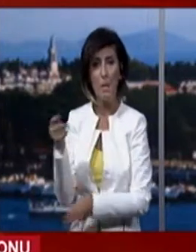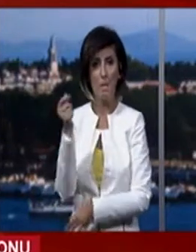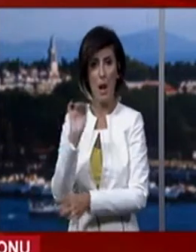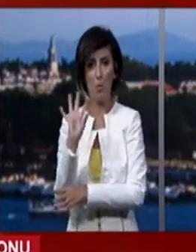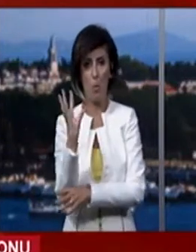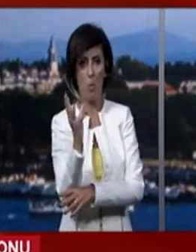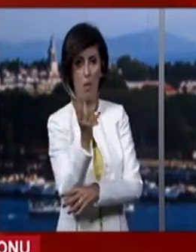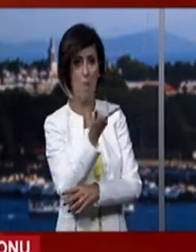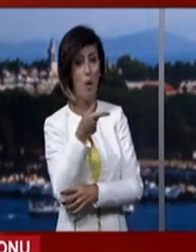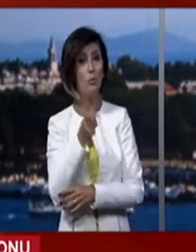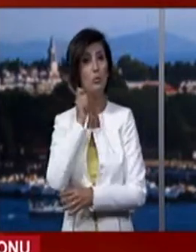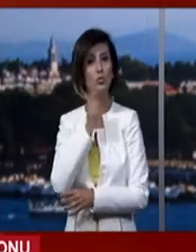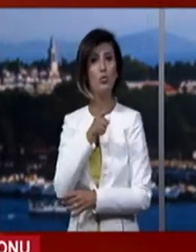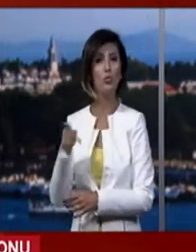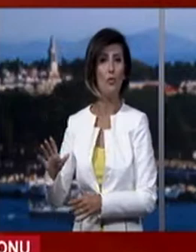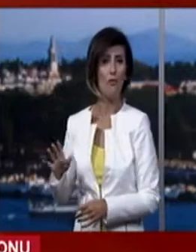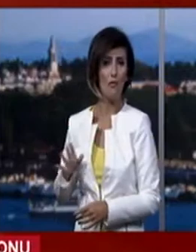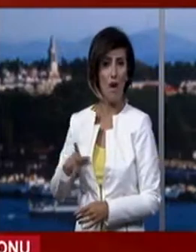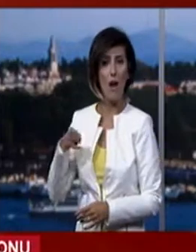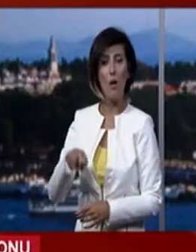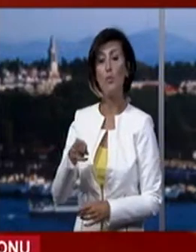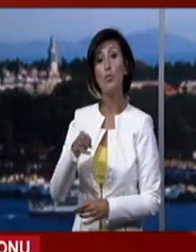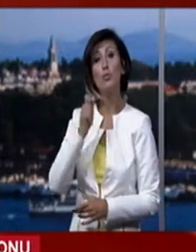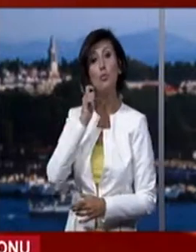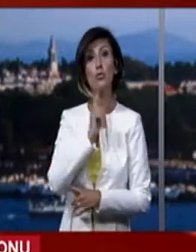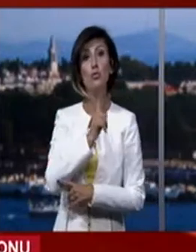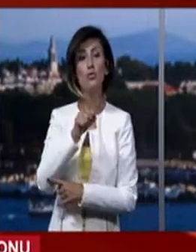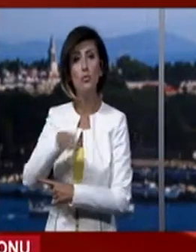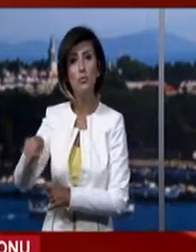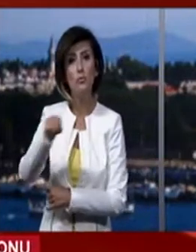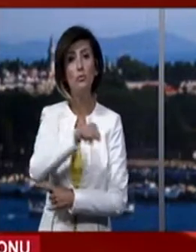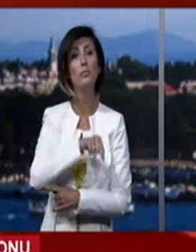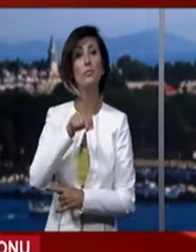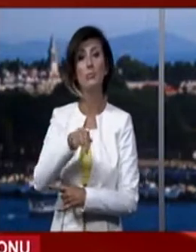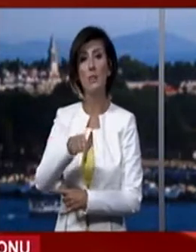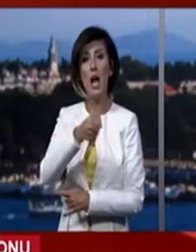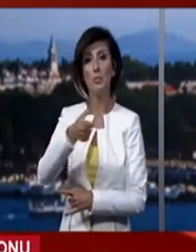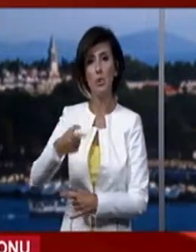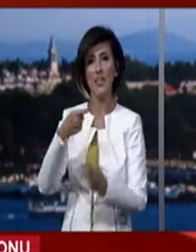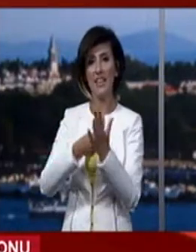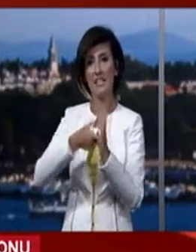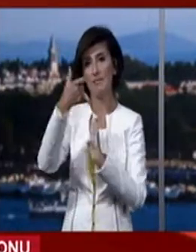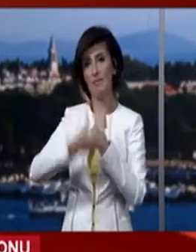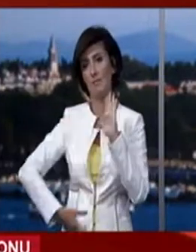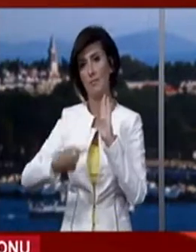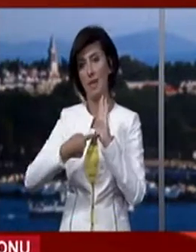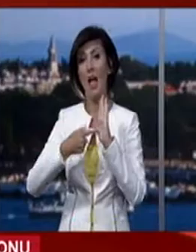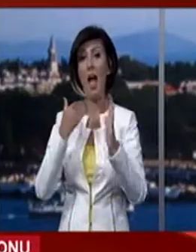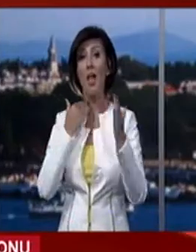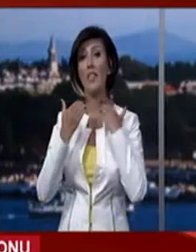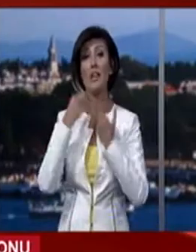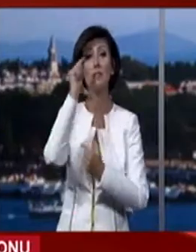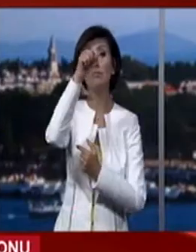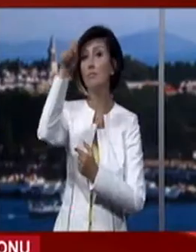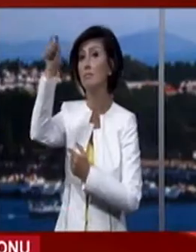gibi iddialar vardı. İşte bu iddialar çerçevesinde 66 isim vardı. O isime yönelik adreslere